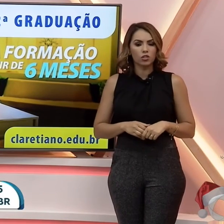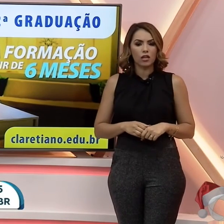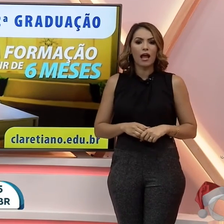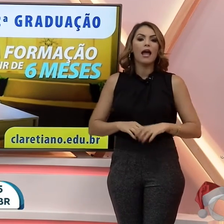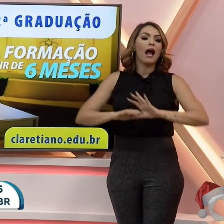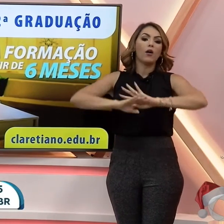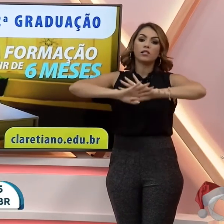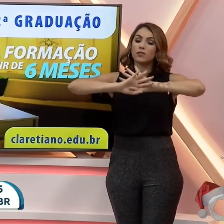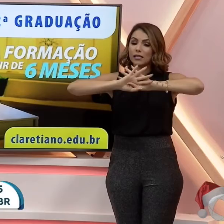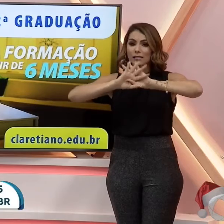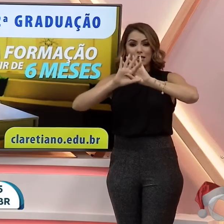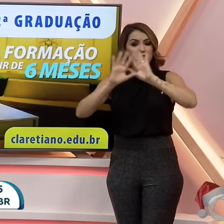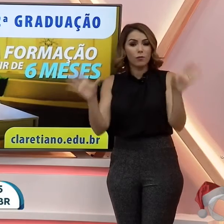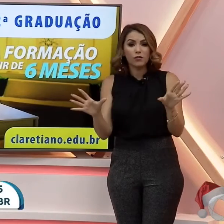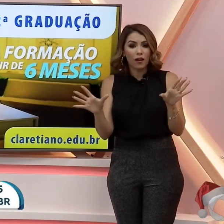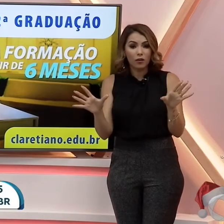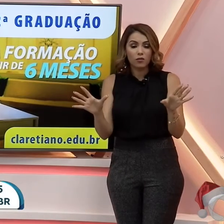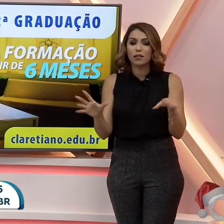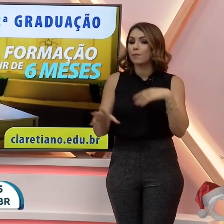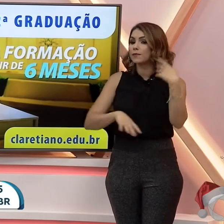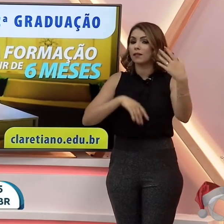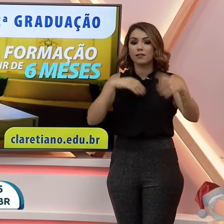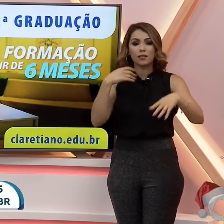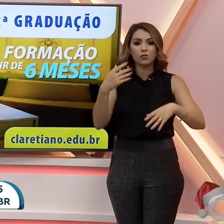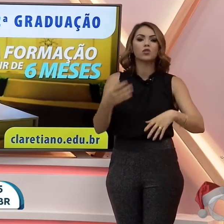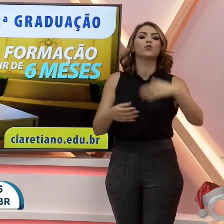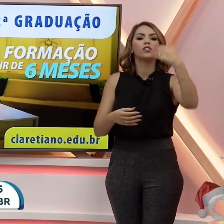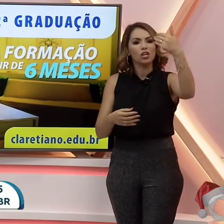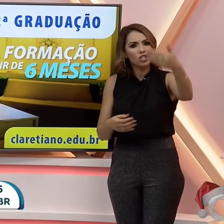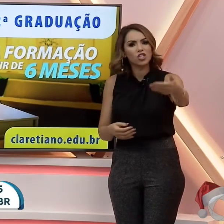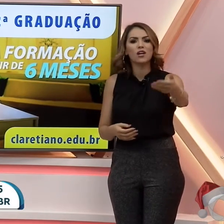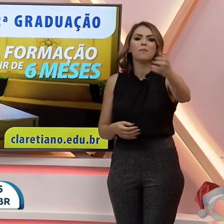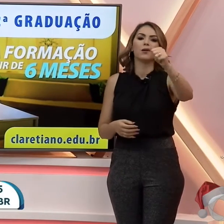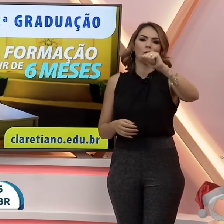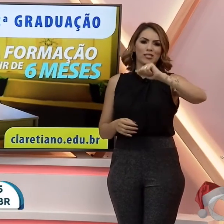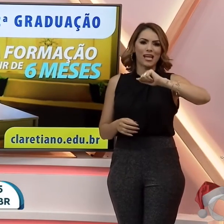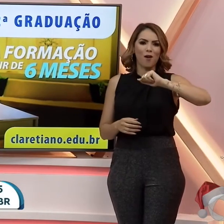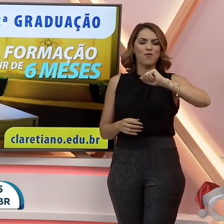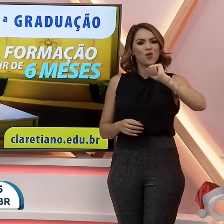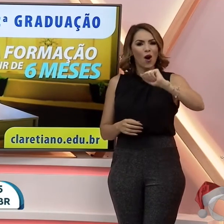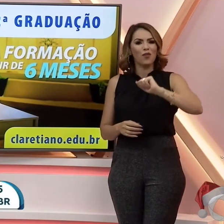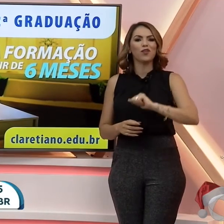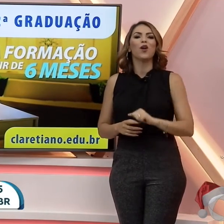Lourdes, tá? Agora, se você quiser somente falar no WhatsApp, esclarecer as suas dúvidas, chama no WhatsApp